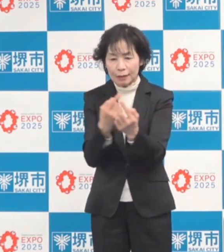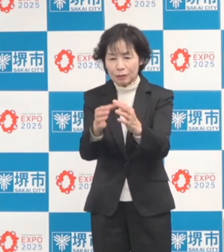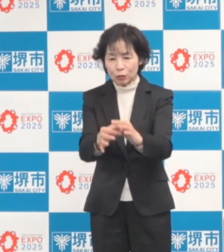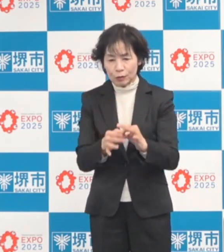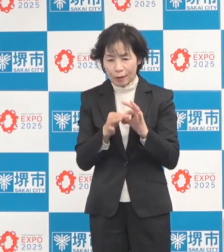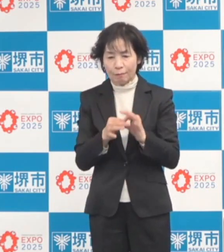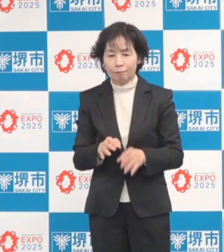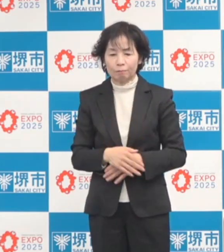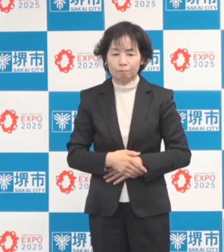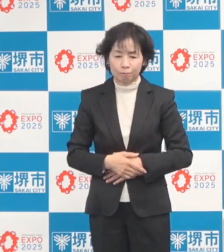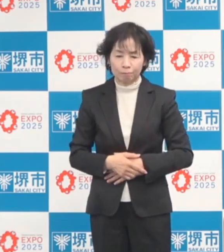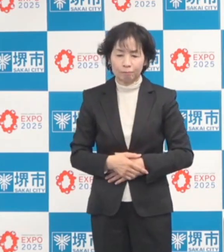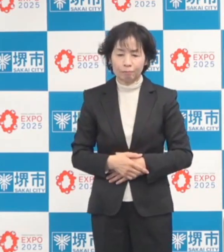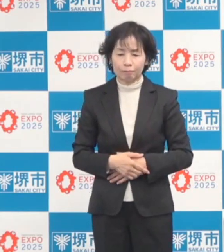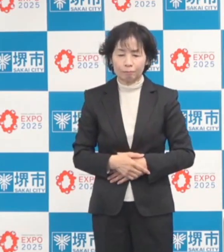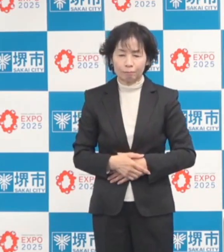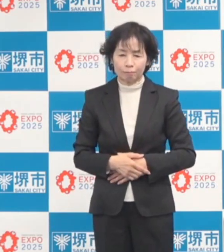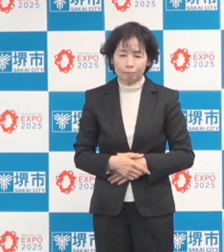はい、